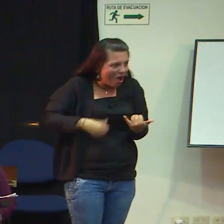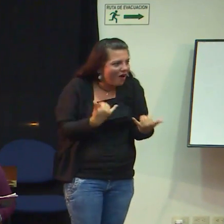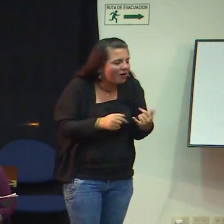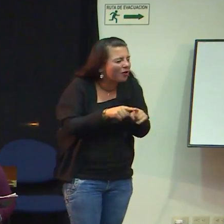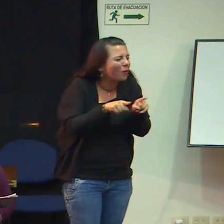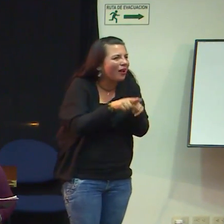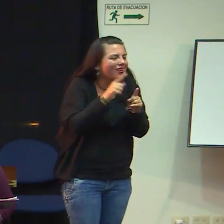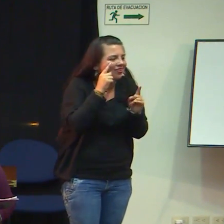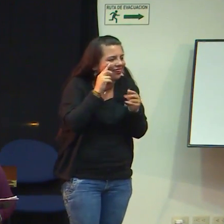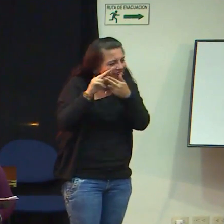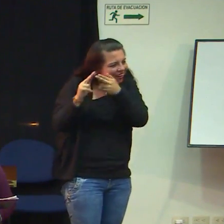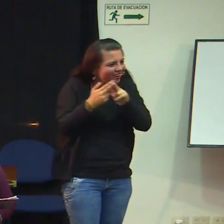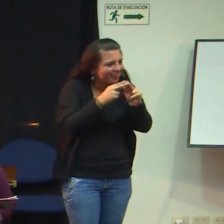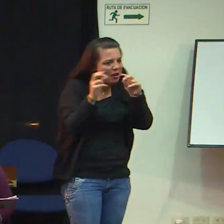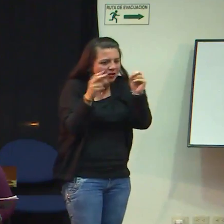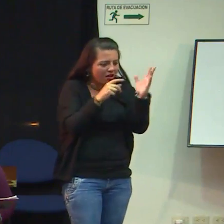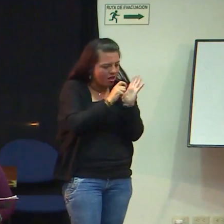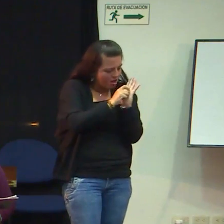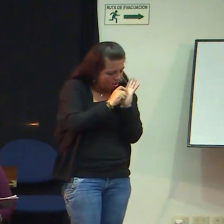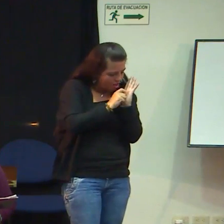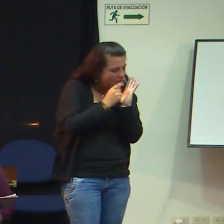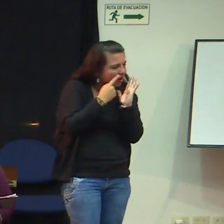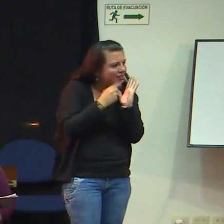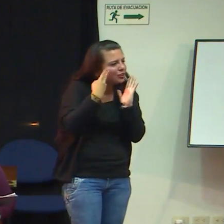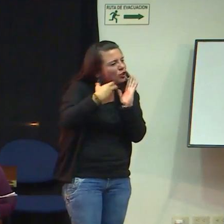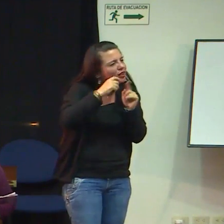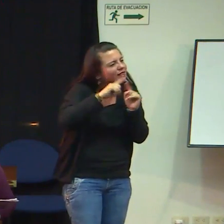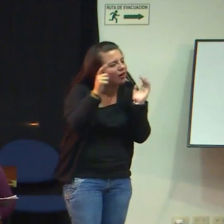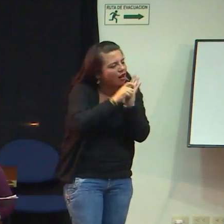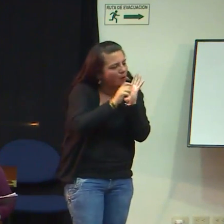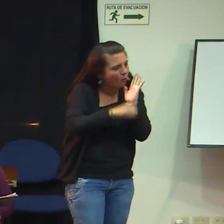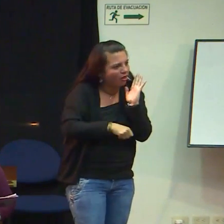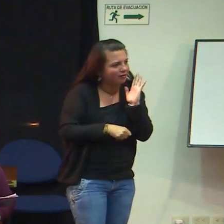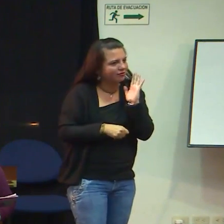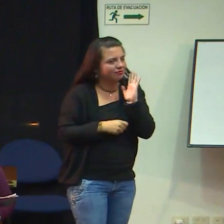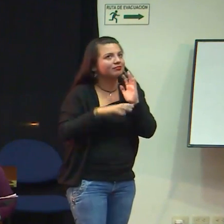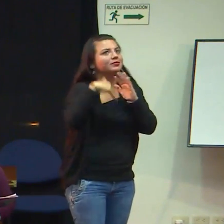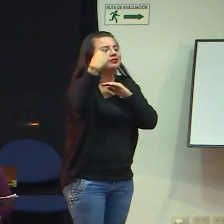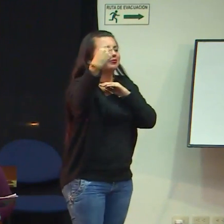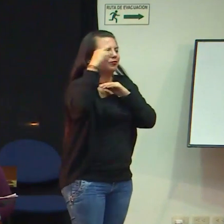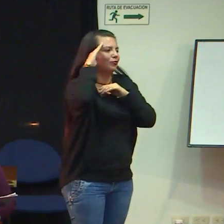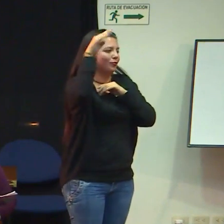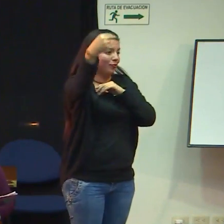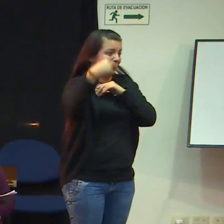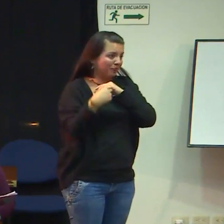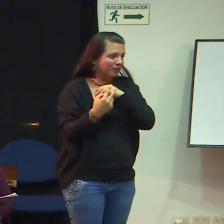momento puntual otra historia distinta.